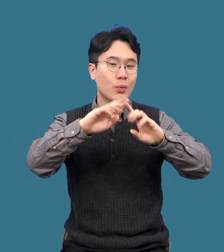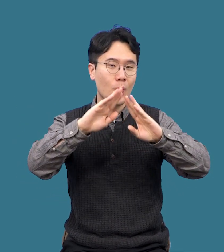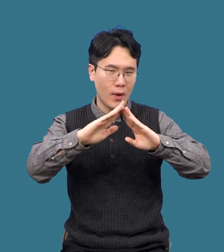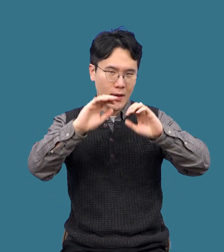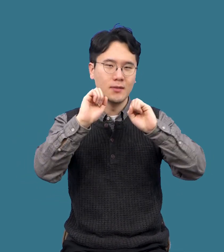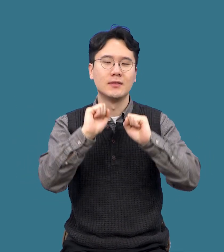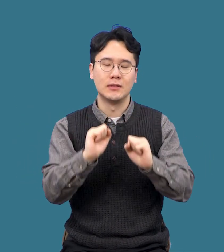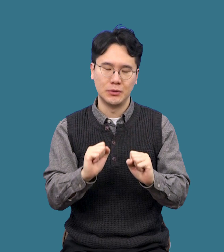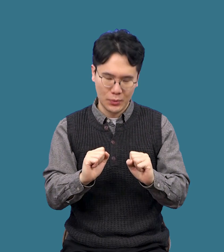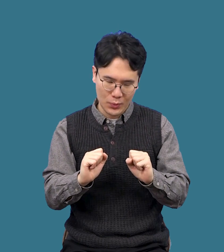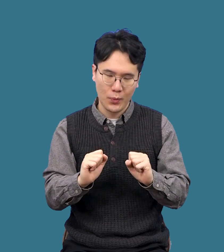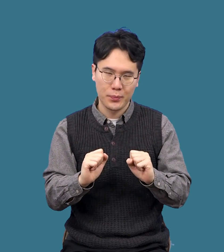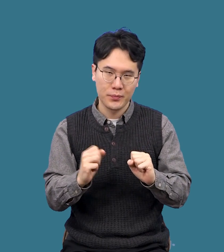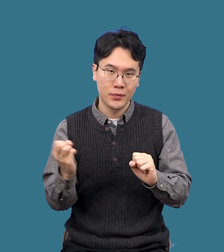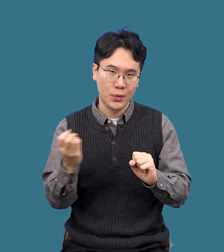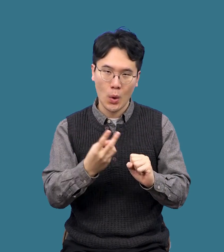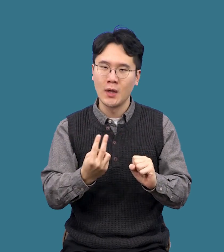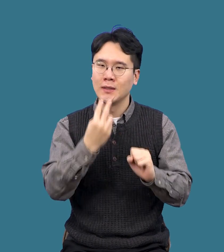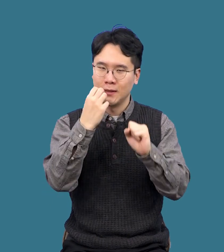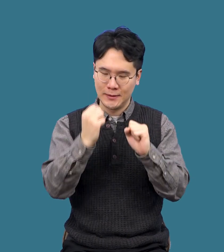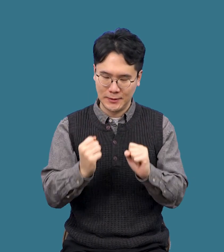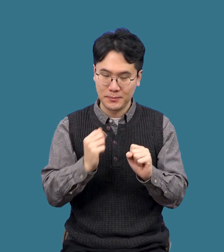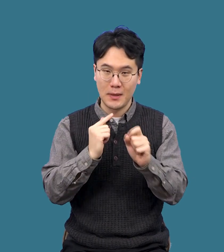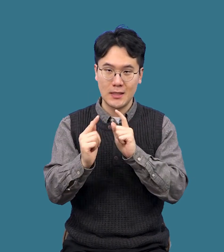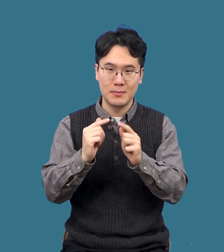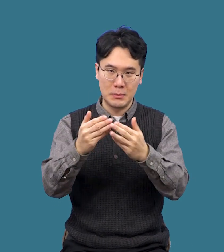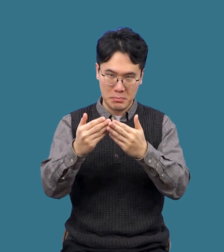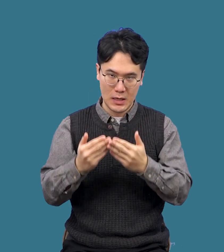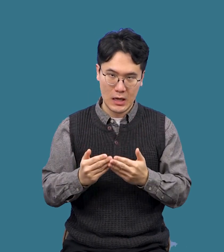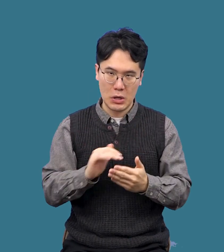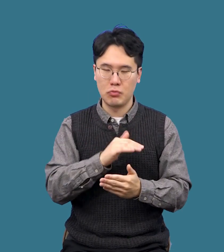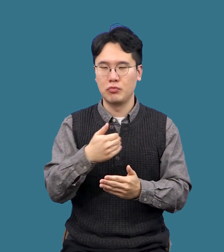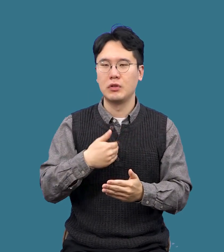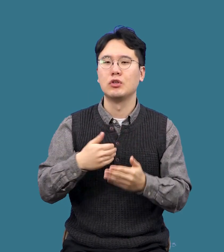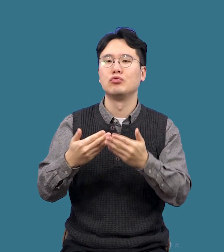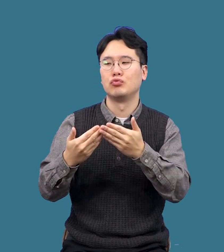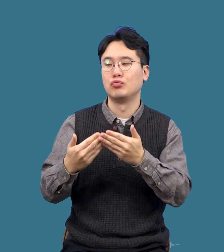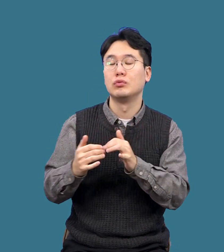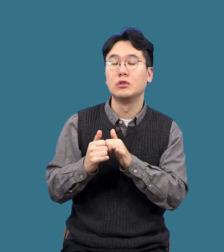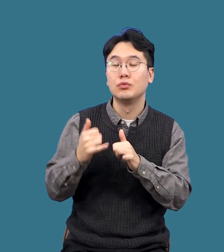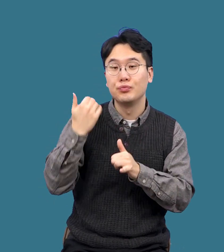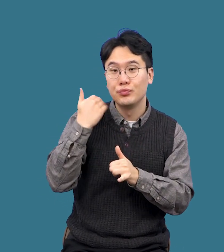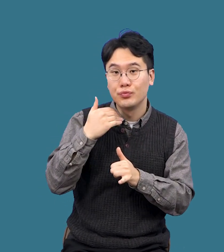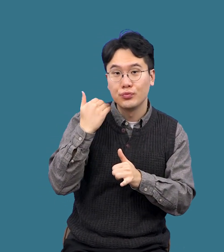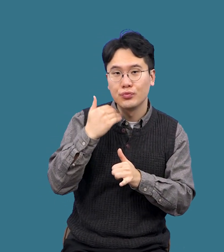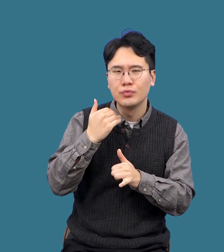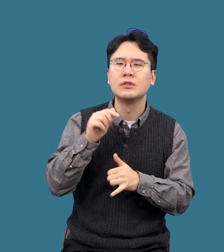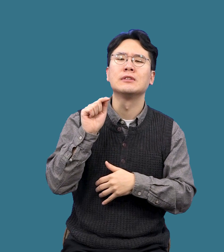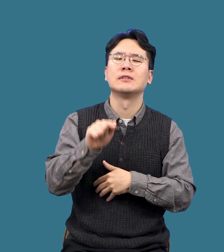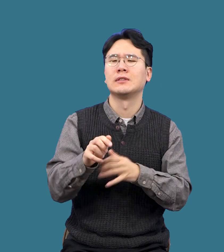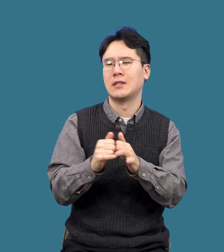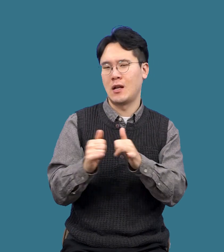교회에 있었고 또 살아있는 말씀을 받아 우리에게 주던 자가 바로 이 사람이라.